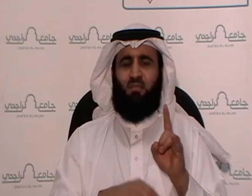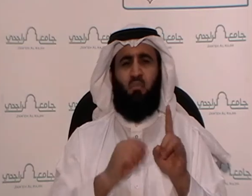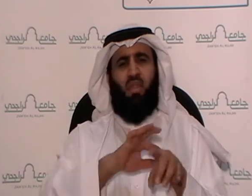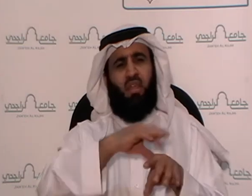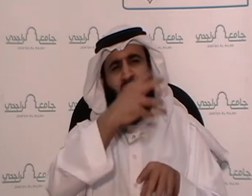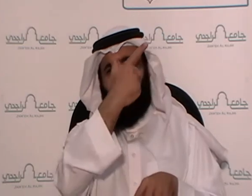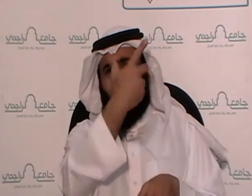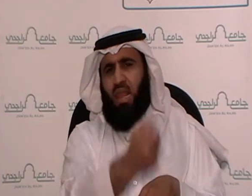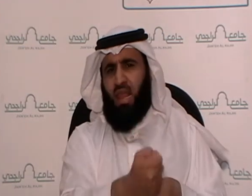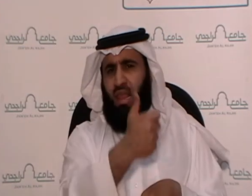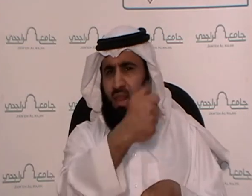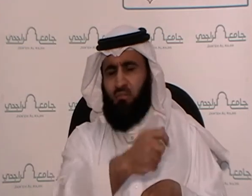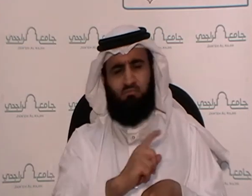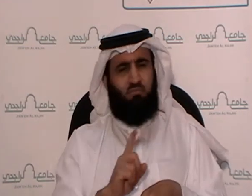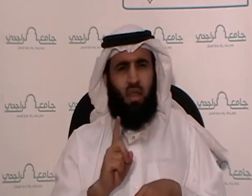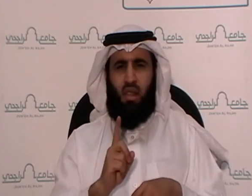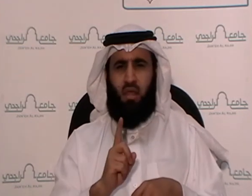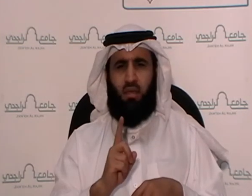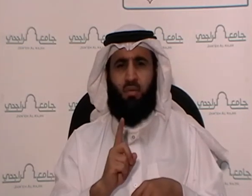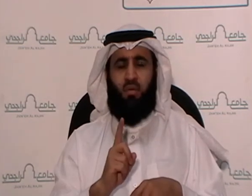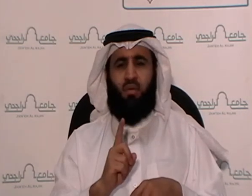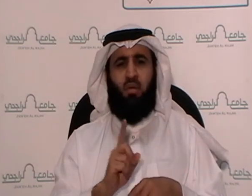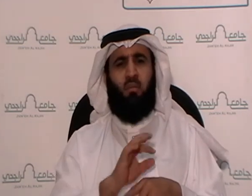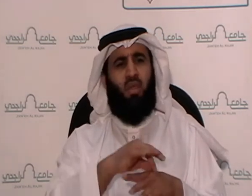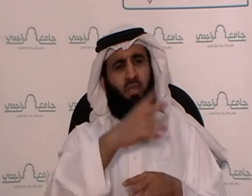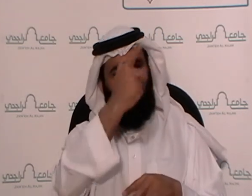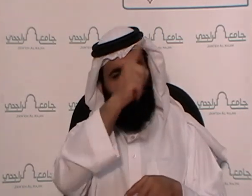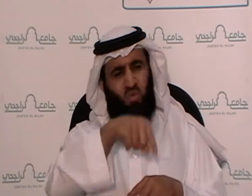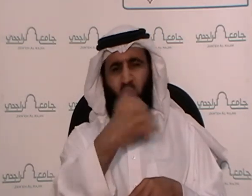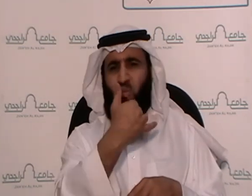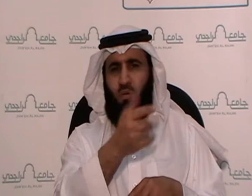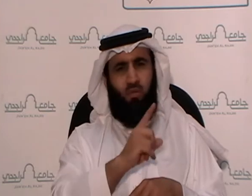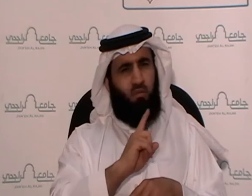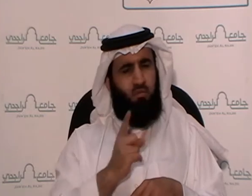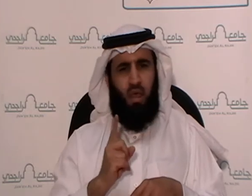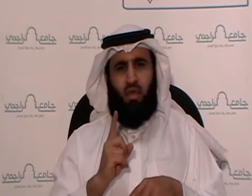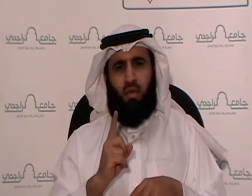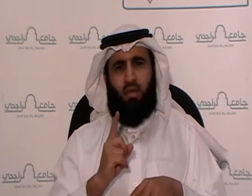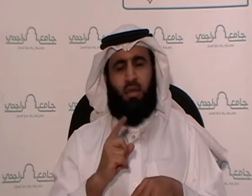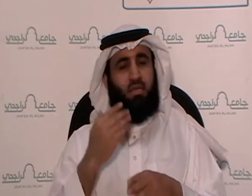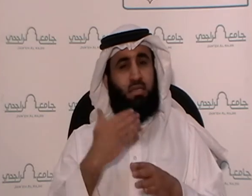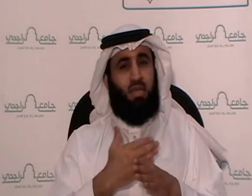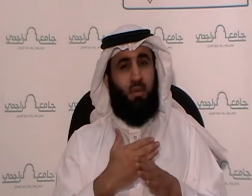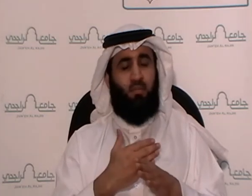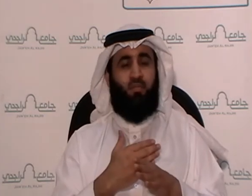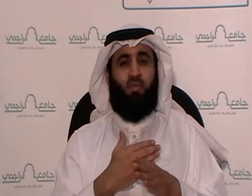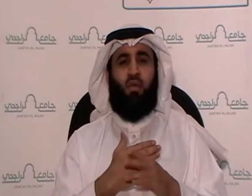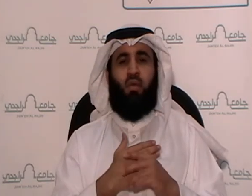بالإنسان واسترخاصا لوجوده، لا ليس كذلك، كما